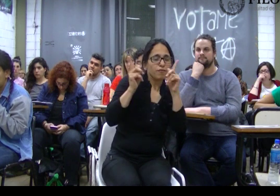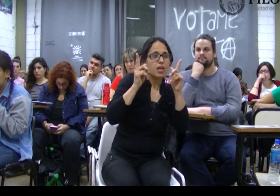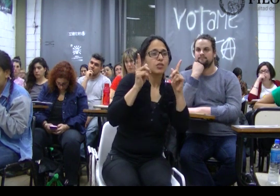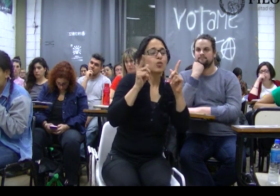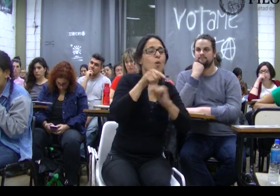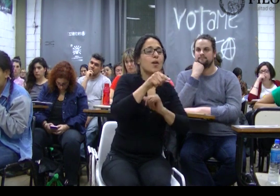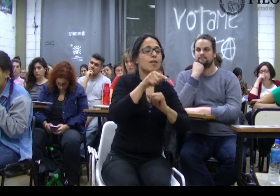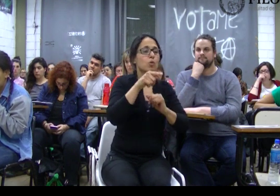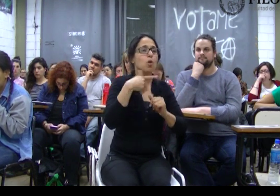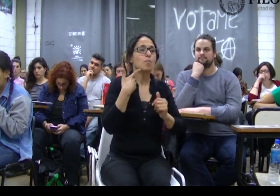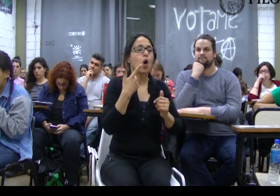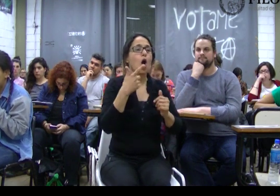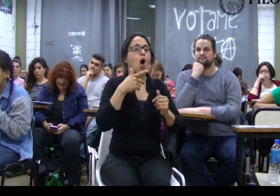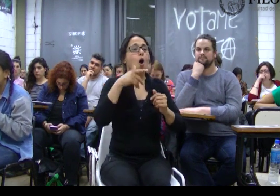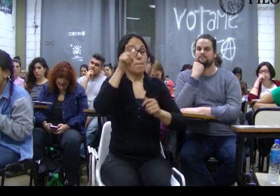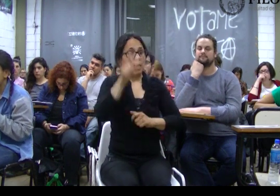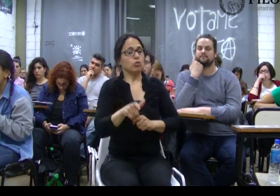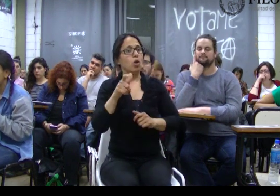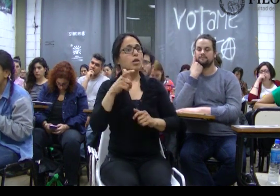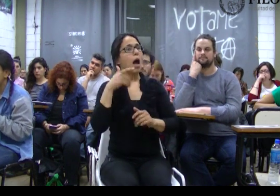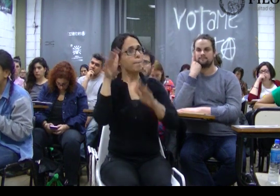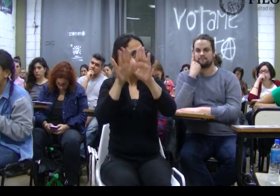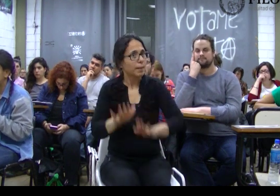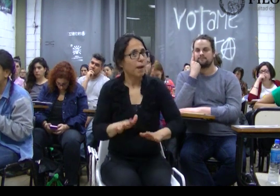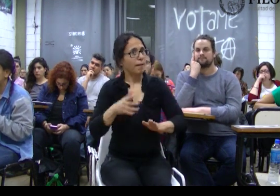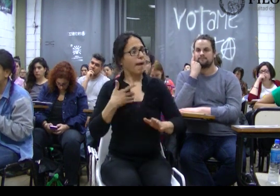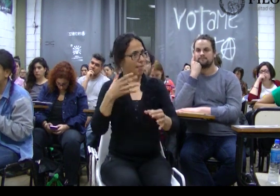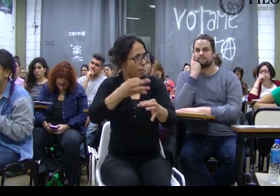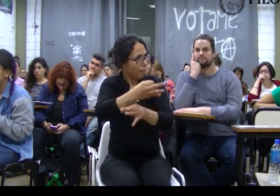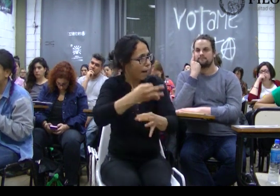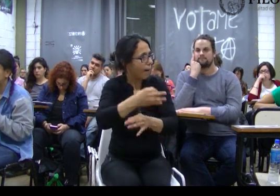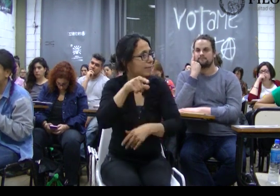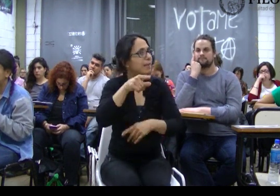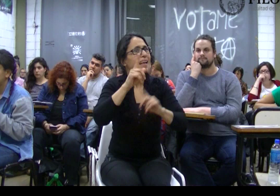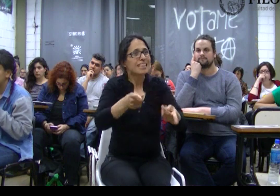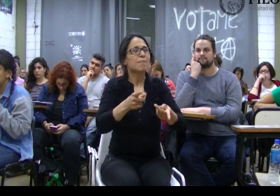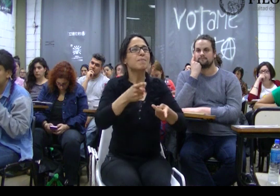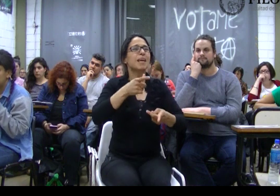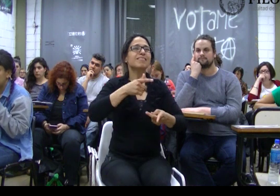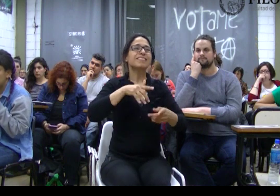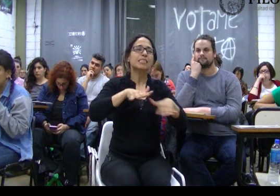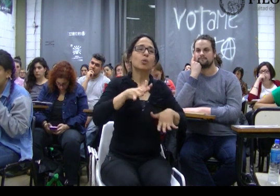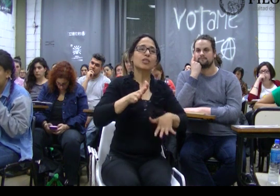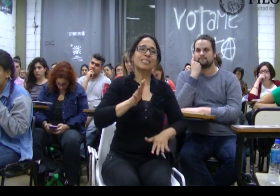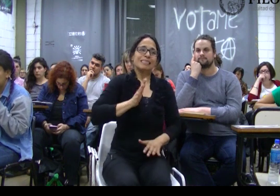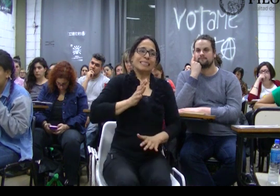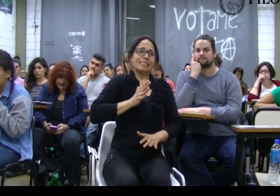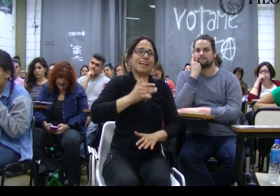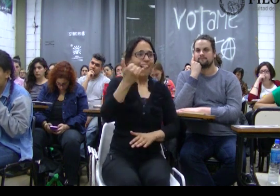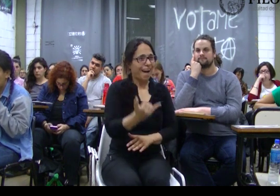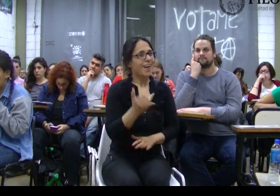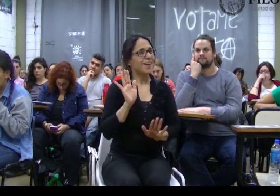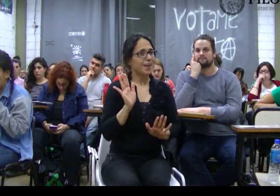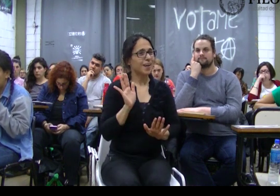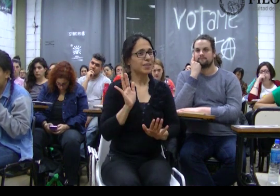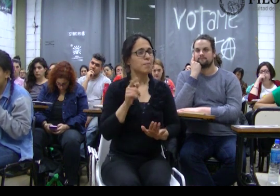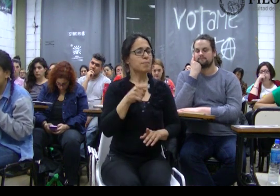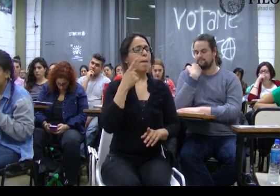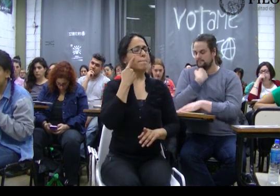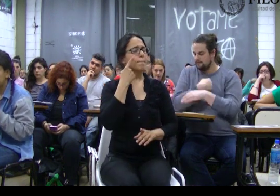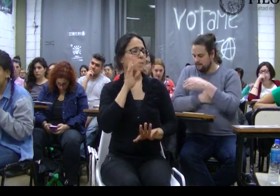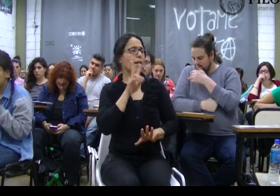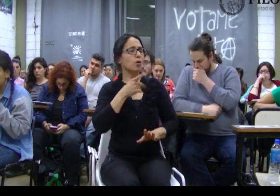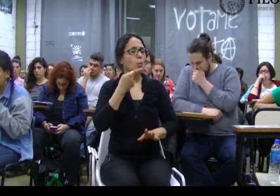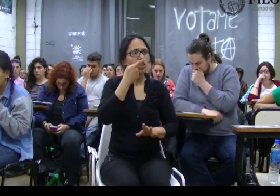las docentes y los talleristas, porque fíjense cómo una cuestión lleva a la otra,